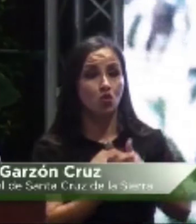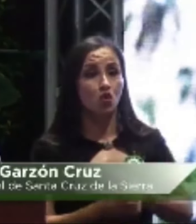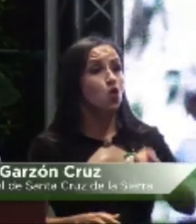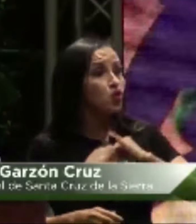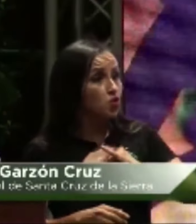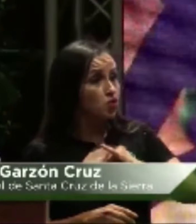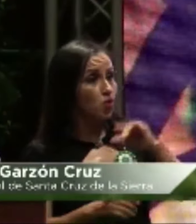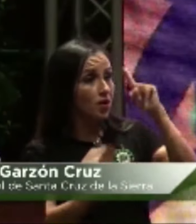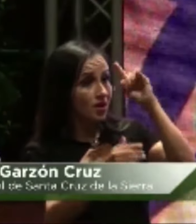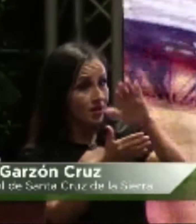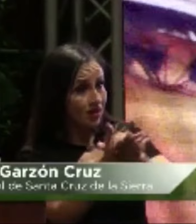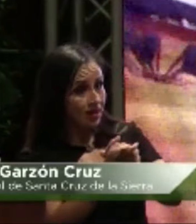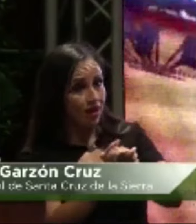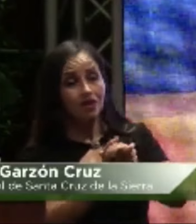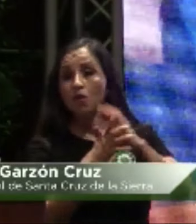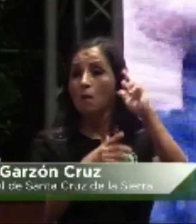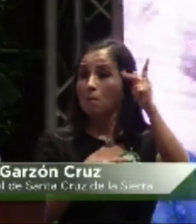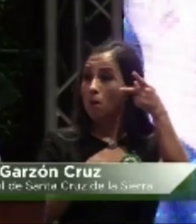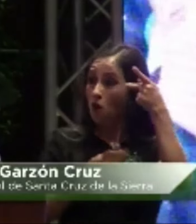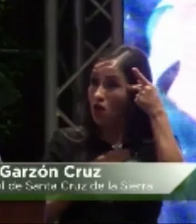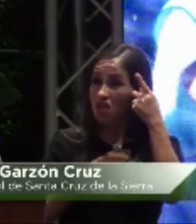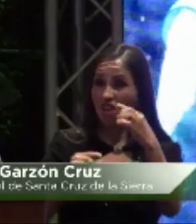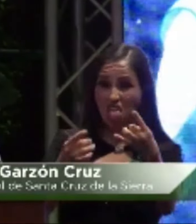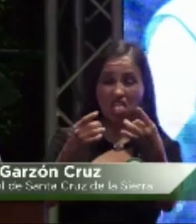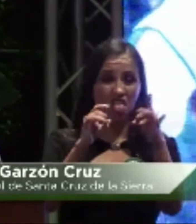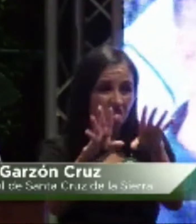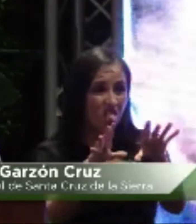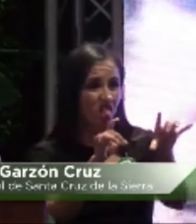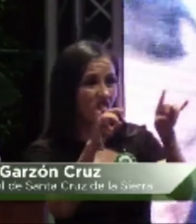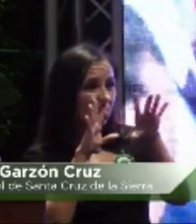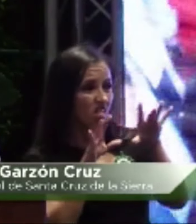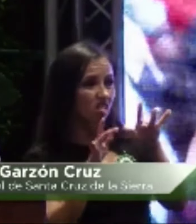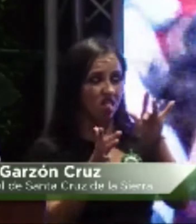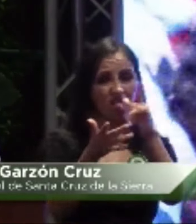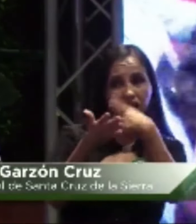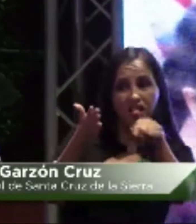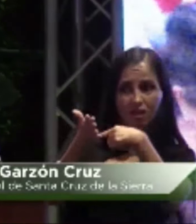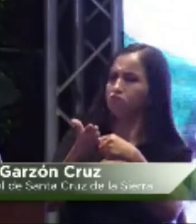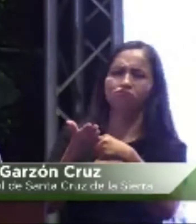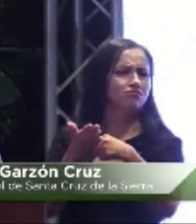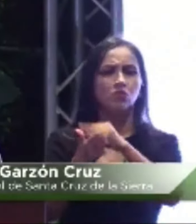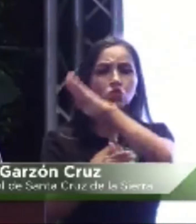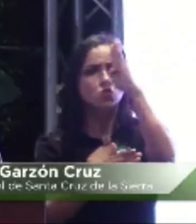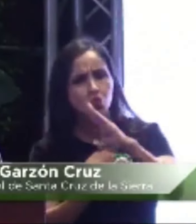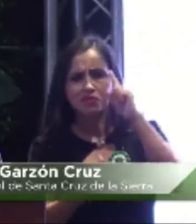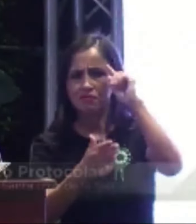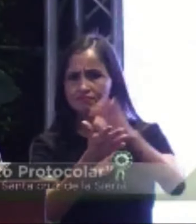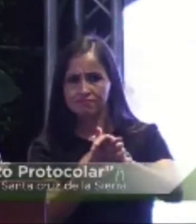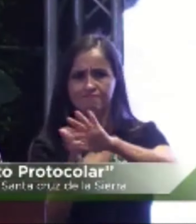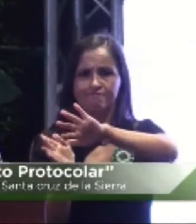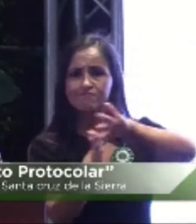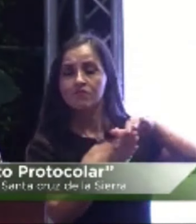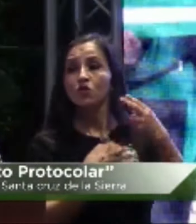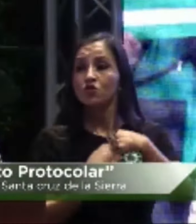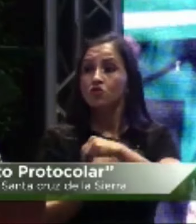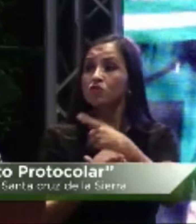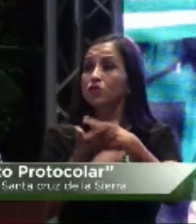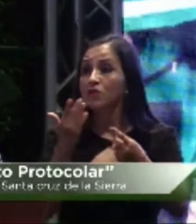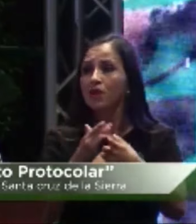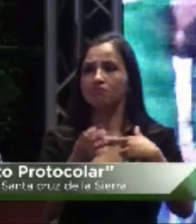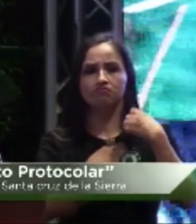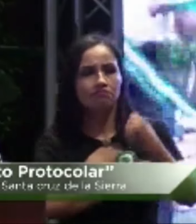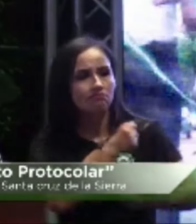creído que la política se basa en el odio y la estigmatización. Y precisamente somos los que hemos